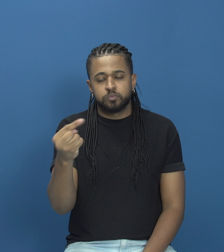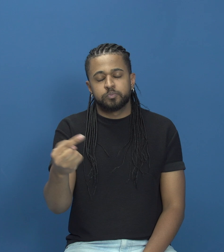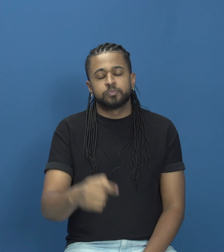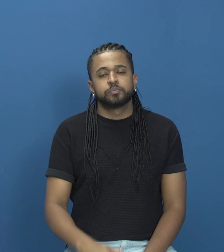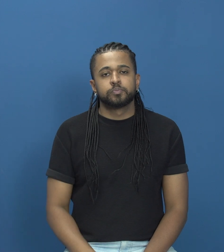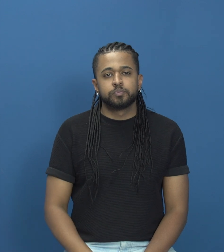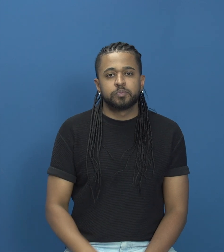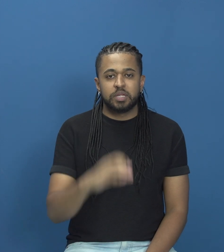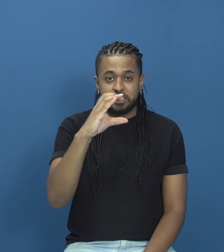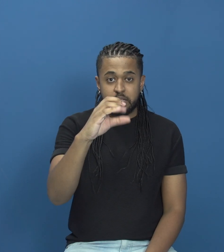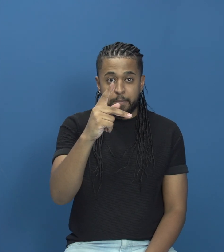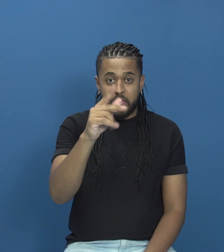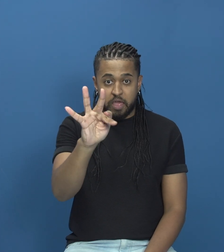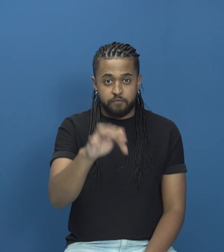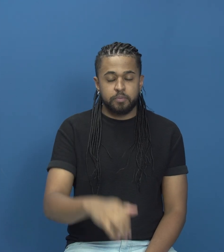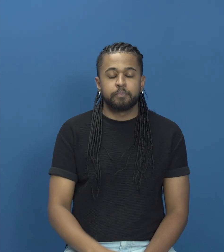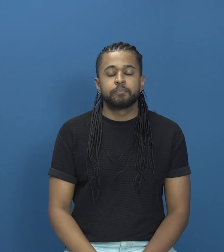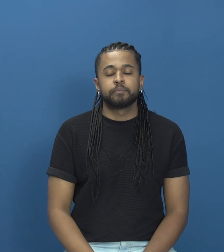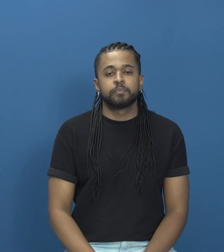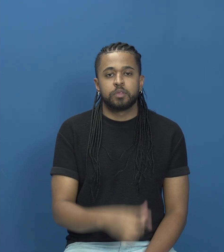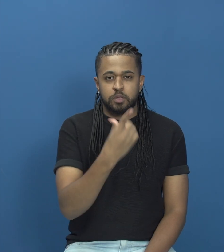16.6.1.1 CPF.